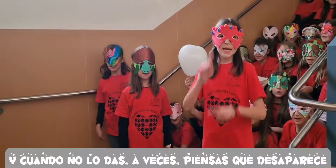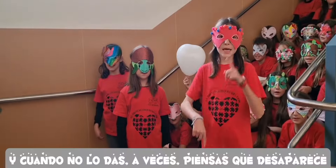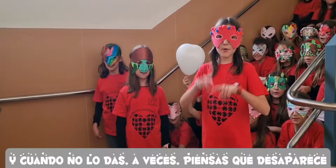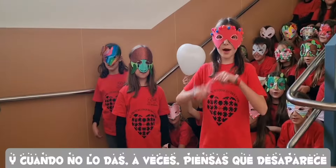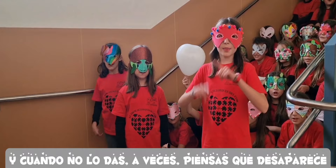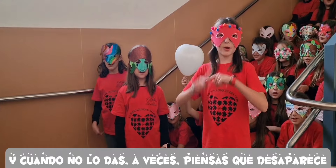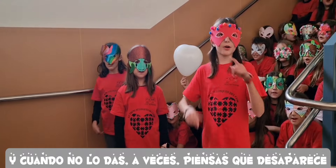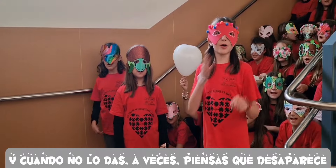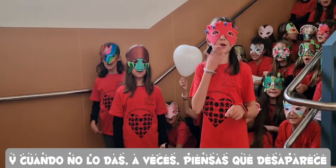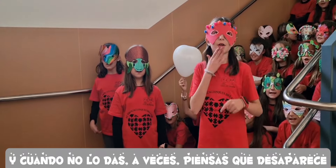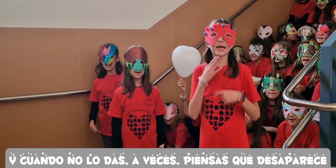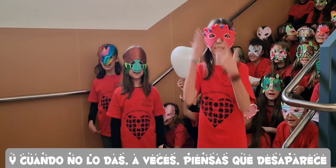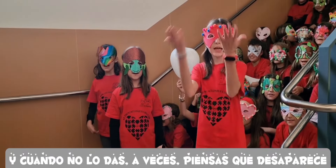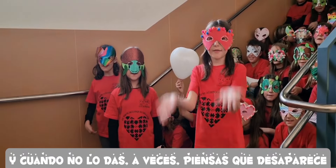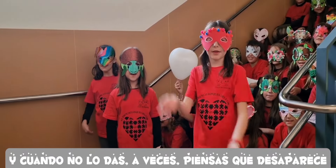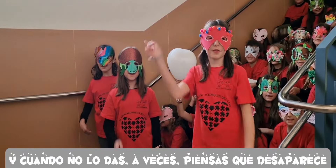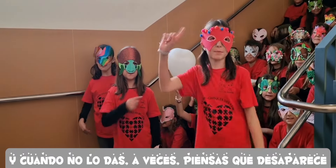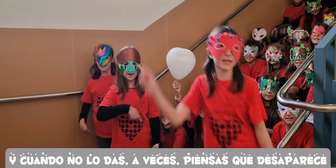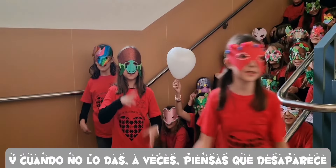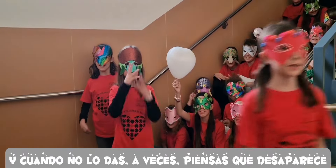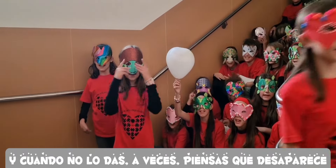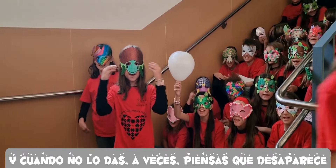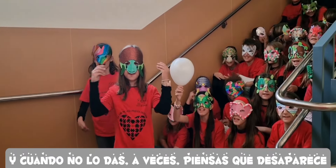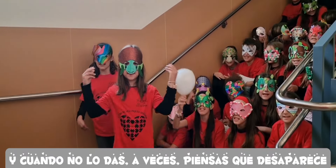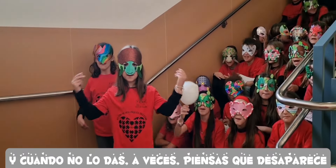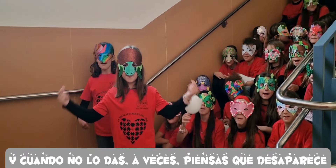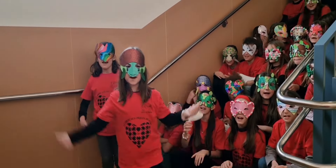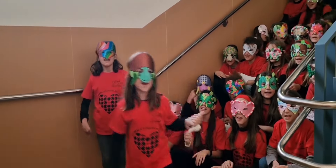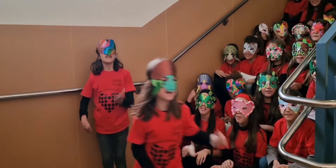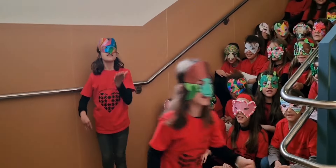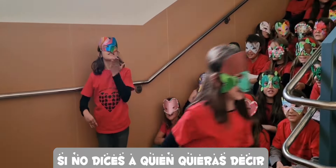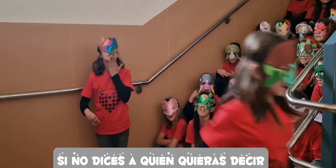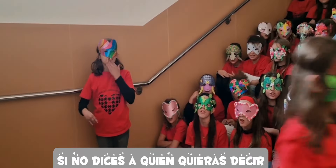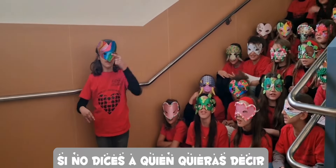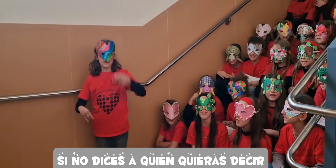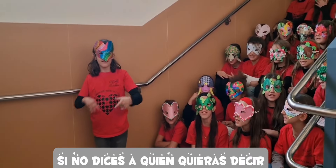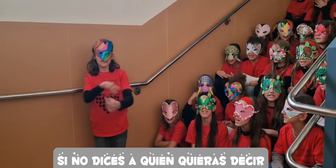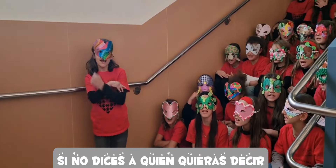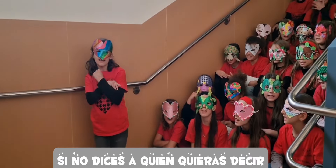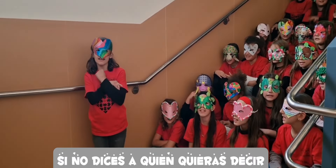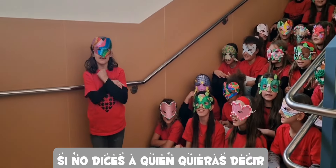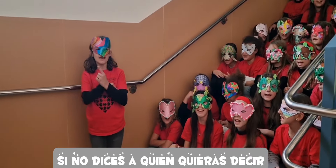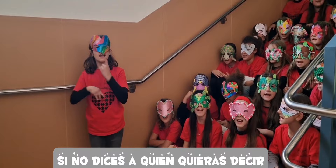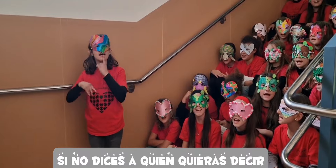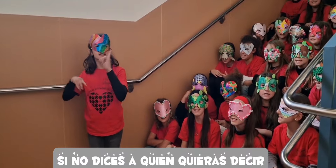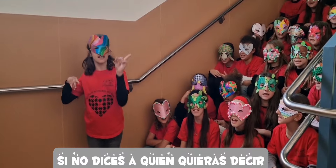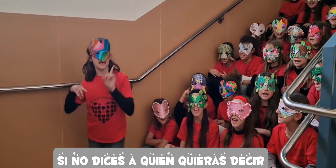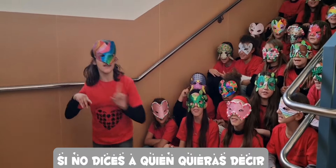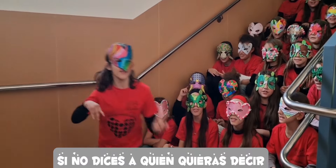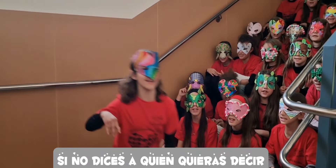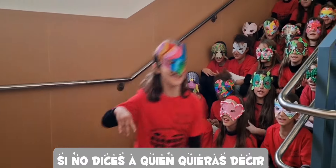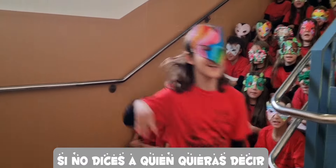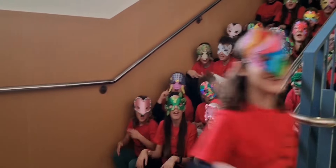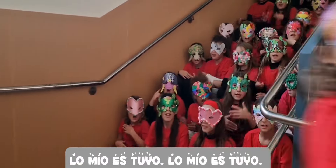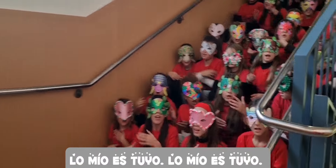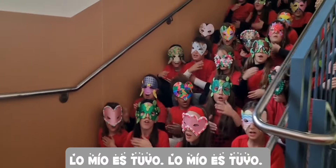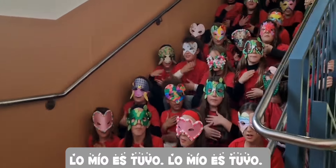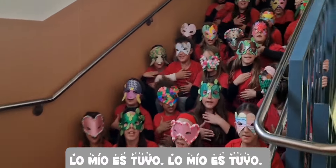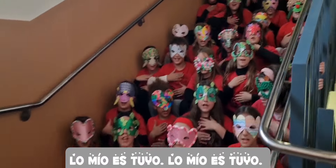Y cuando no lo das a veces piensas que desapareces y no dices a quien quieras decir. Lo mío